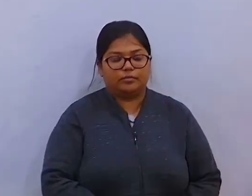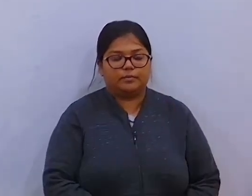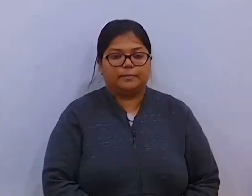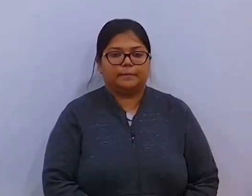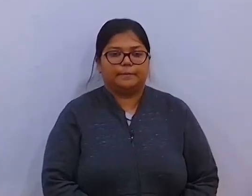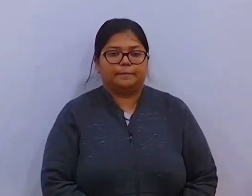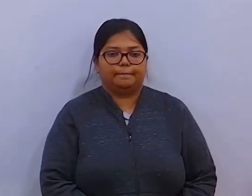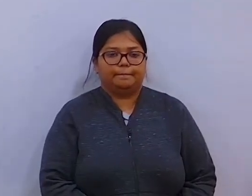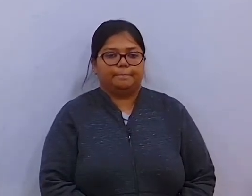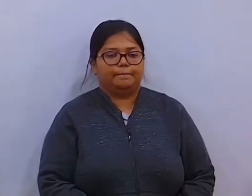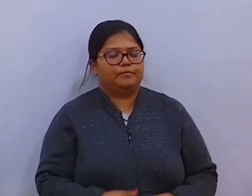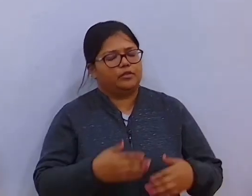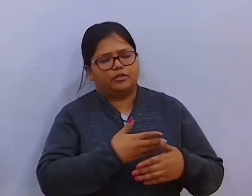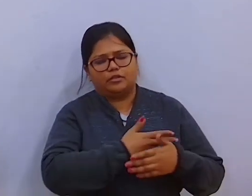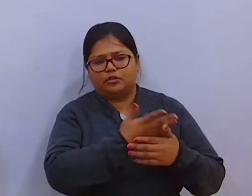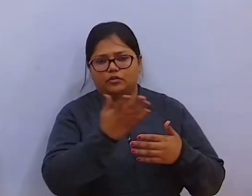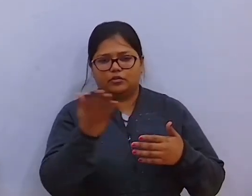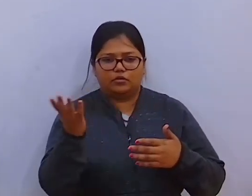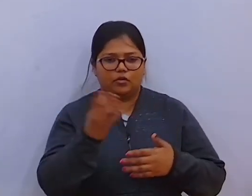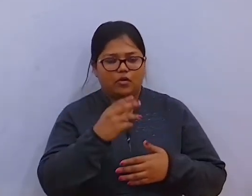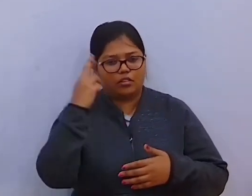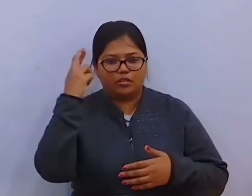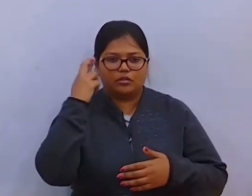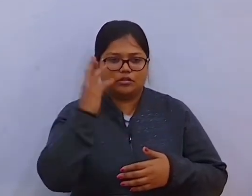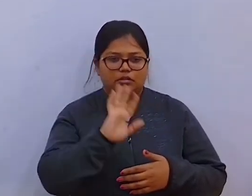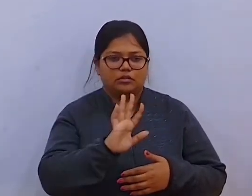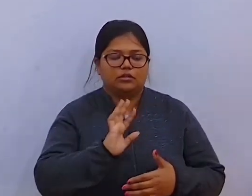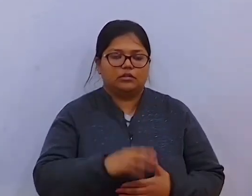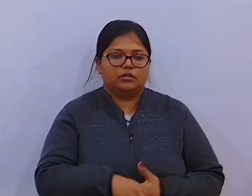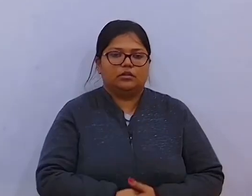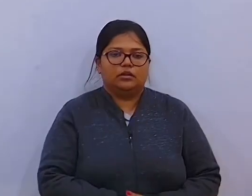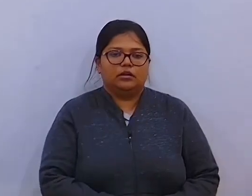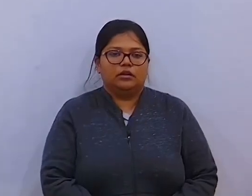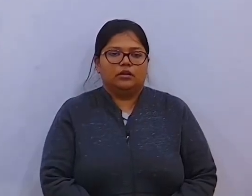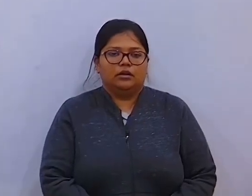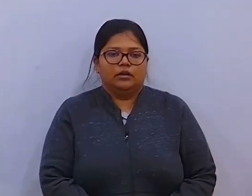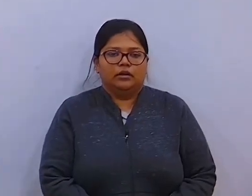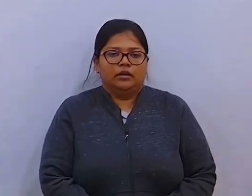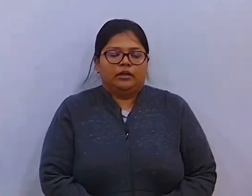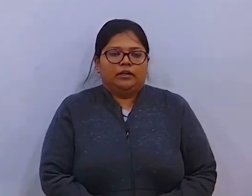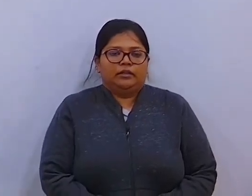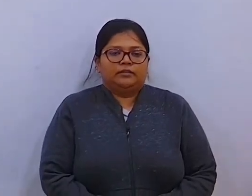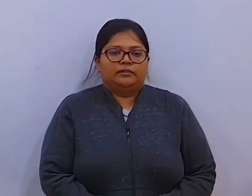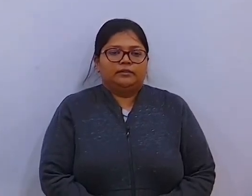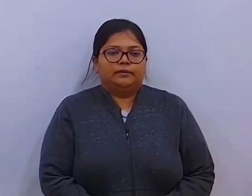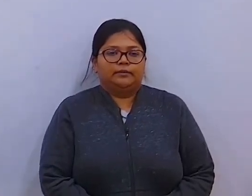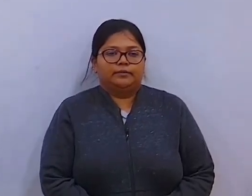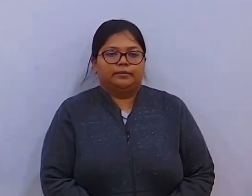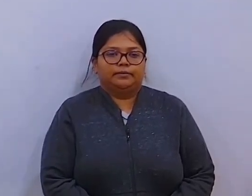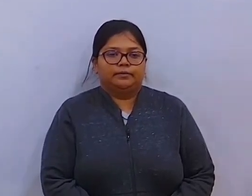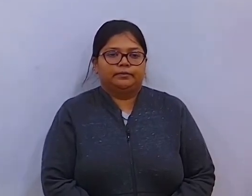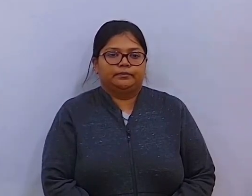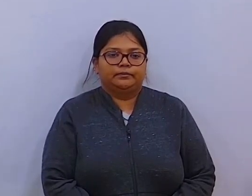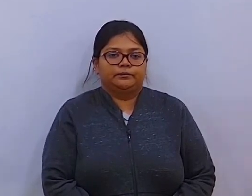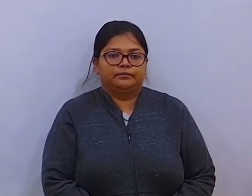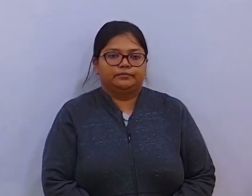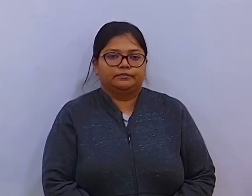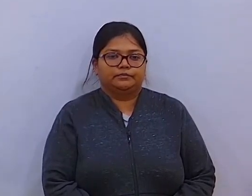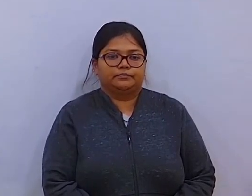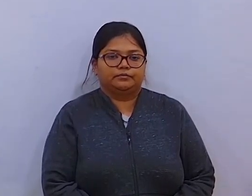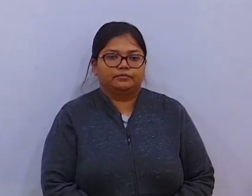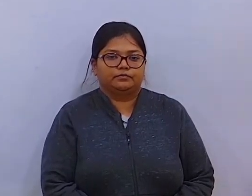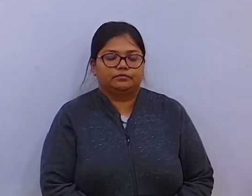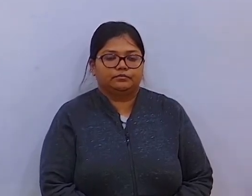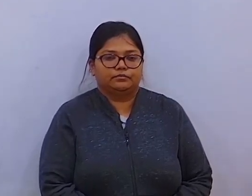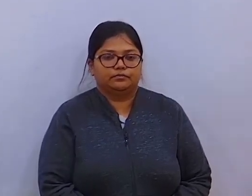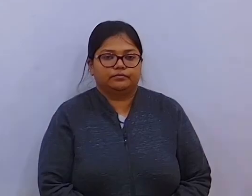रीज़न है कि भारत ये सॉरी किसी भी कंट्री की जलवायु परिवर्तन के लिए। तो सेम वैसे ही हमारे भारत की जलवायु